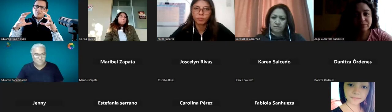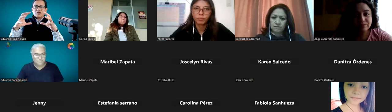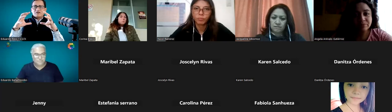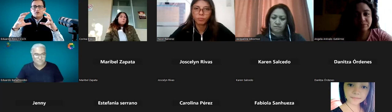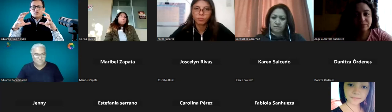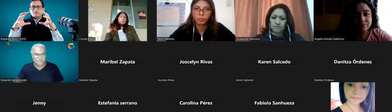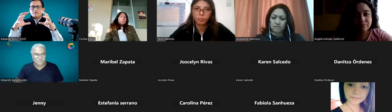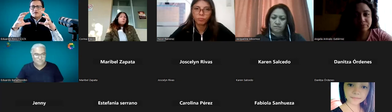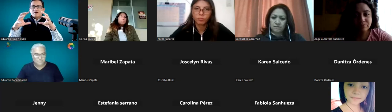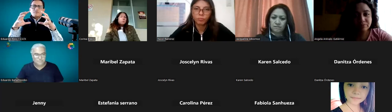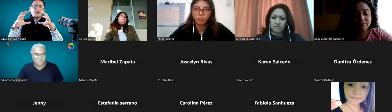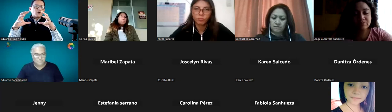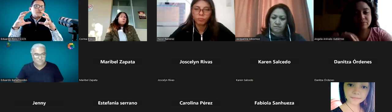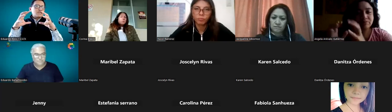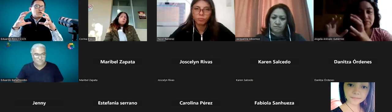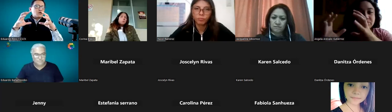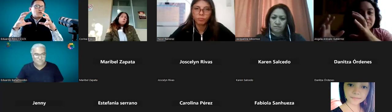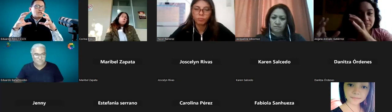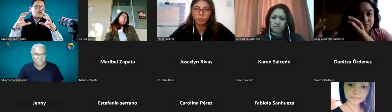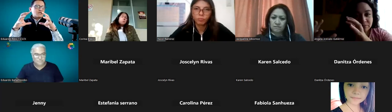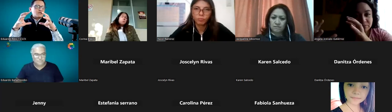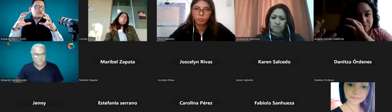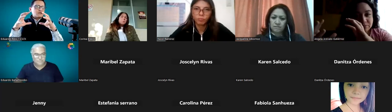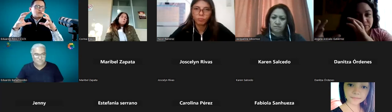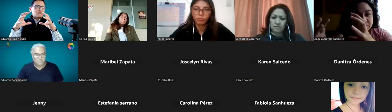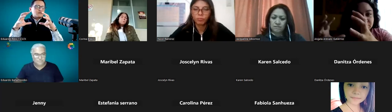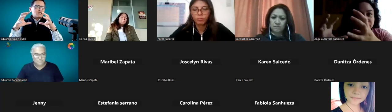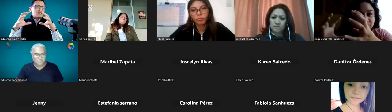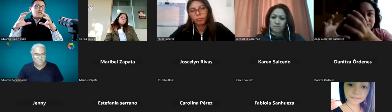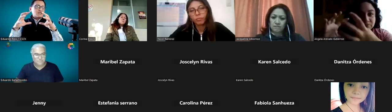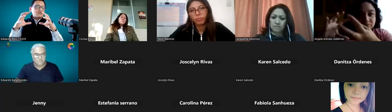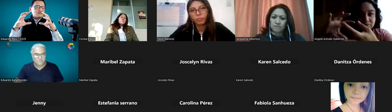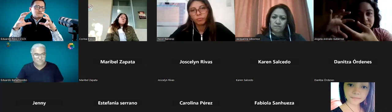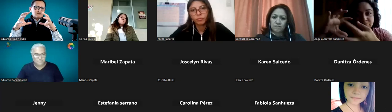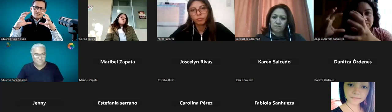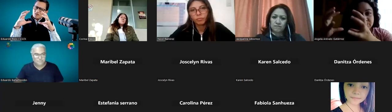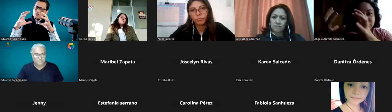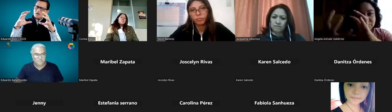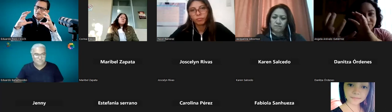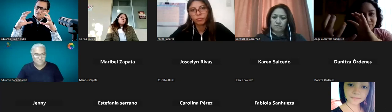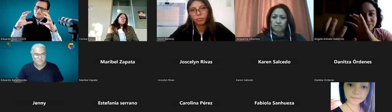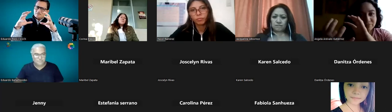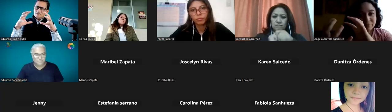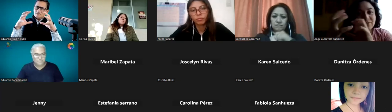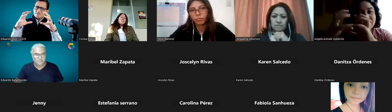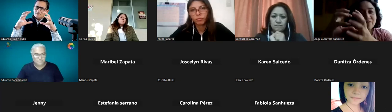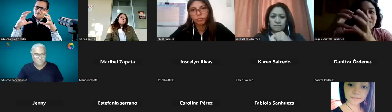Puede ser una pelota de fútbol. Pero ¿cómo sería una pelota de tenis? ¿Es igual?